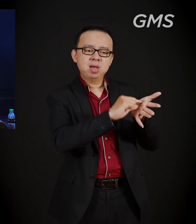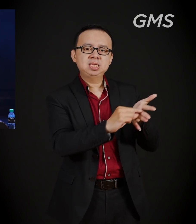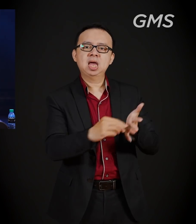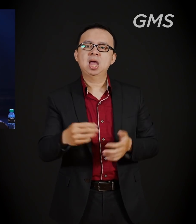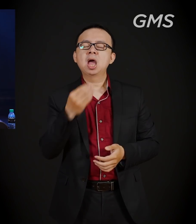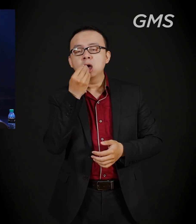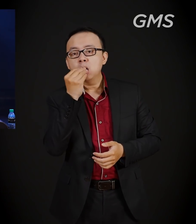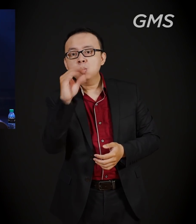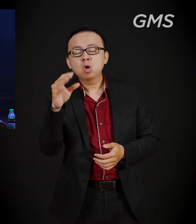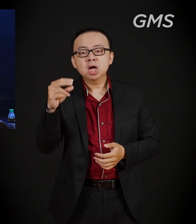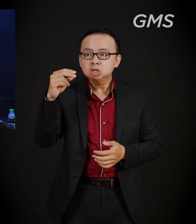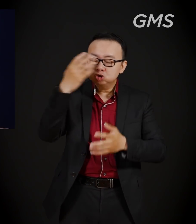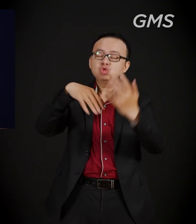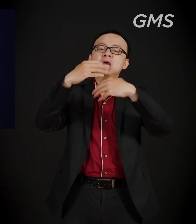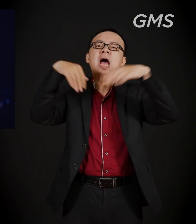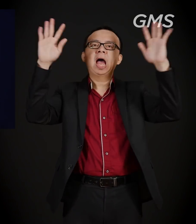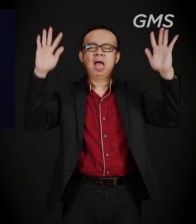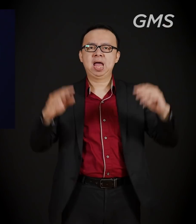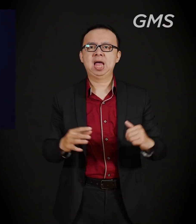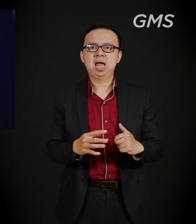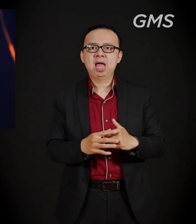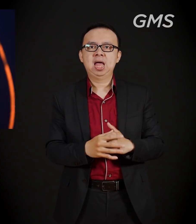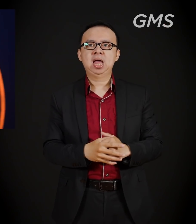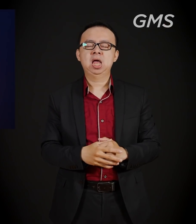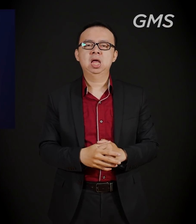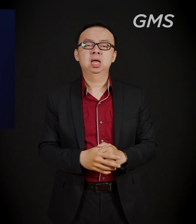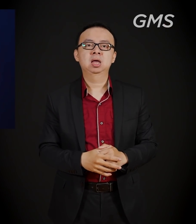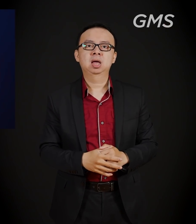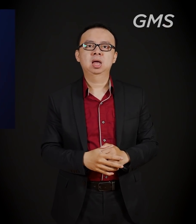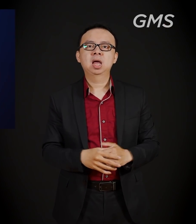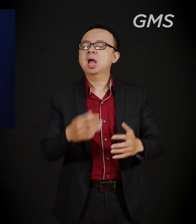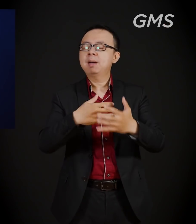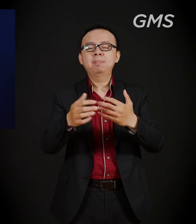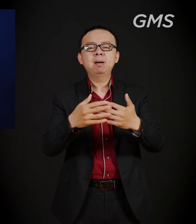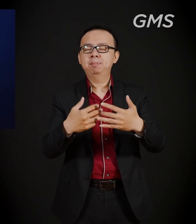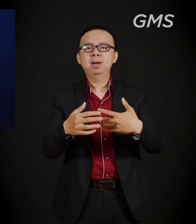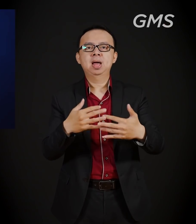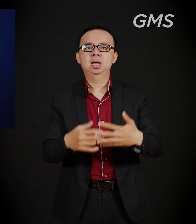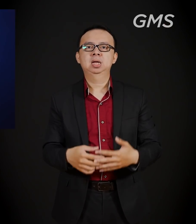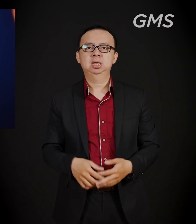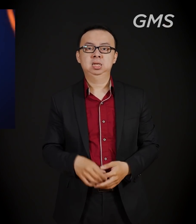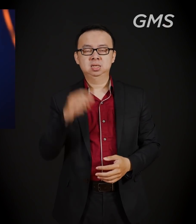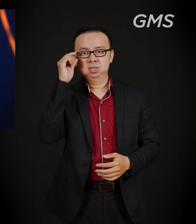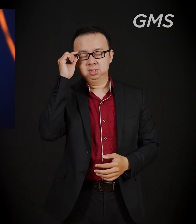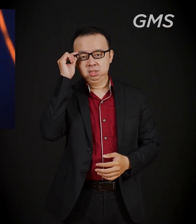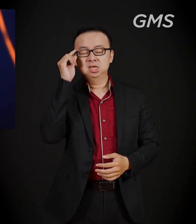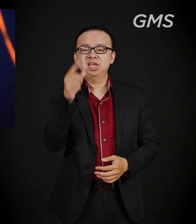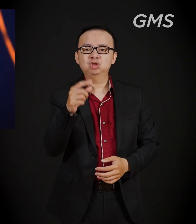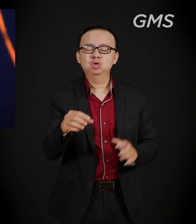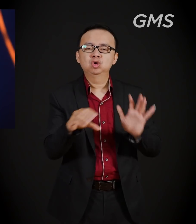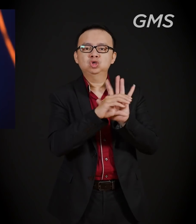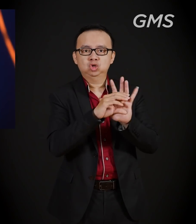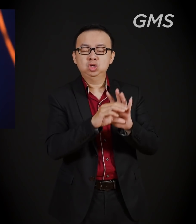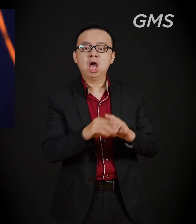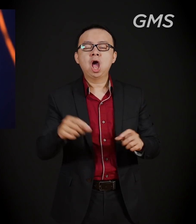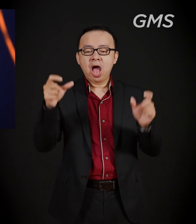Amin. Iya, biarin aja. Dia gak punya pengalaman kok. Yang pengalaman sama aja kayak orang. Kayak